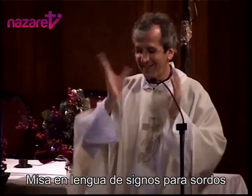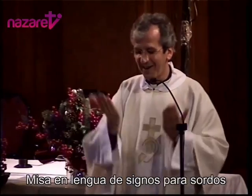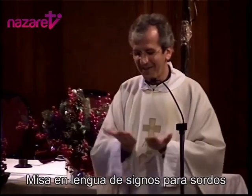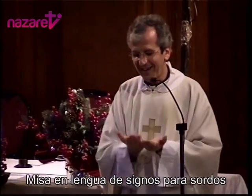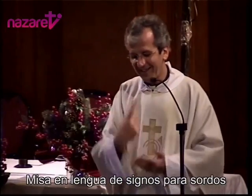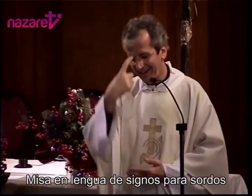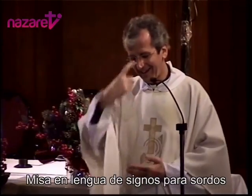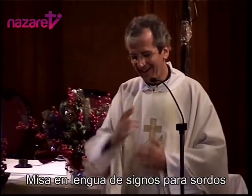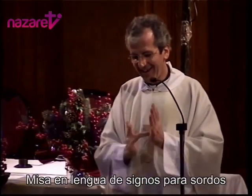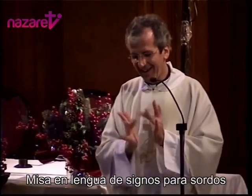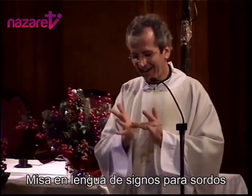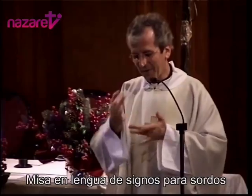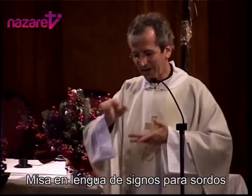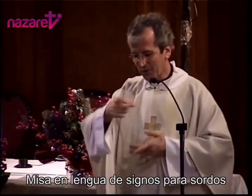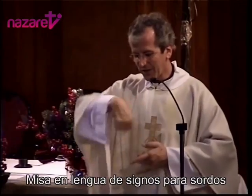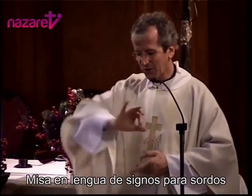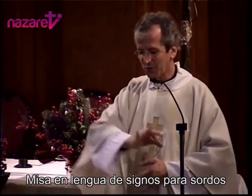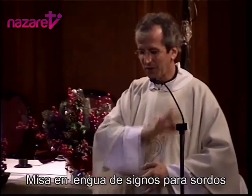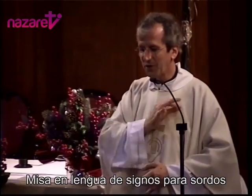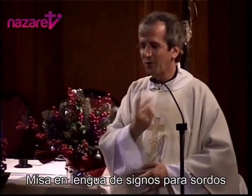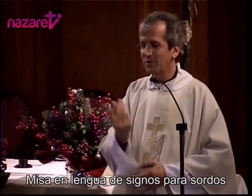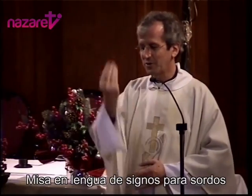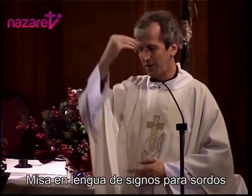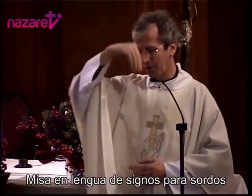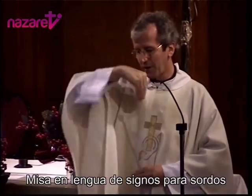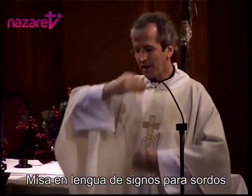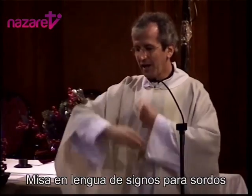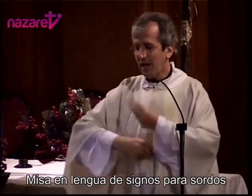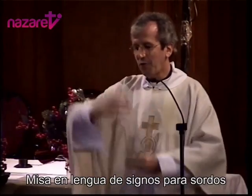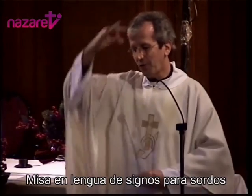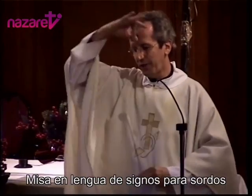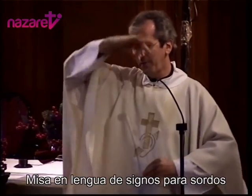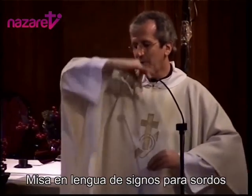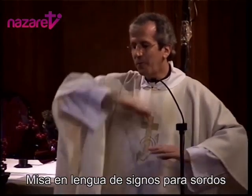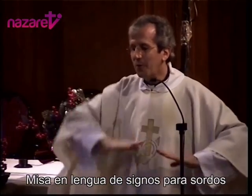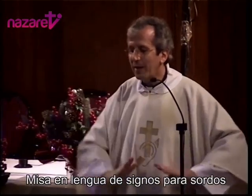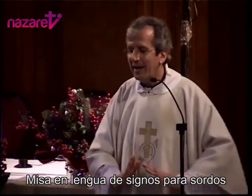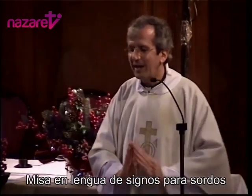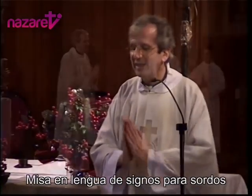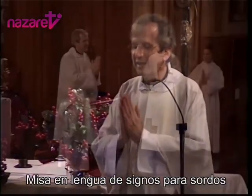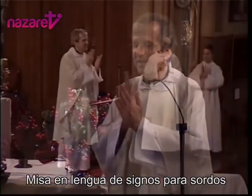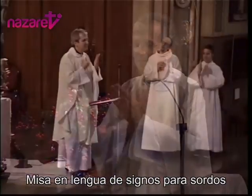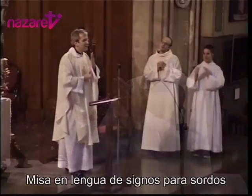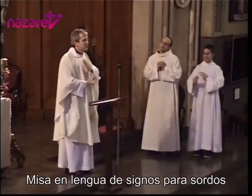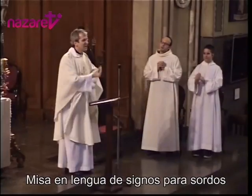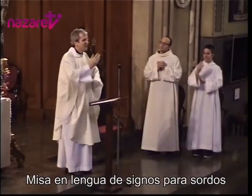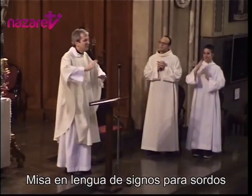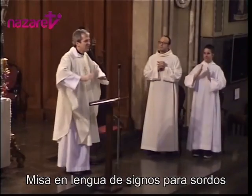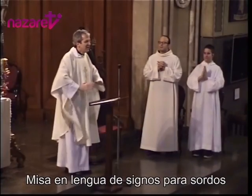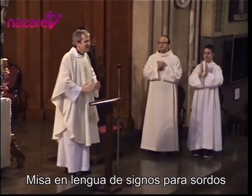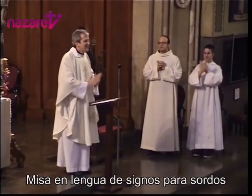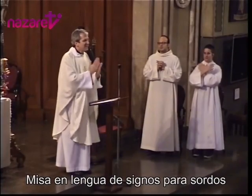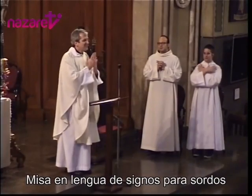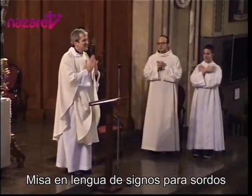del cielo y de la tierra. Creo en Jesucristo, su único Hijo, nuestro Señor, que fue concebido por obra y gracia del Espíritu